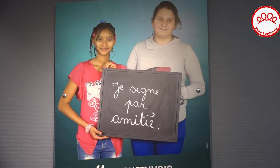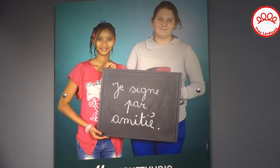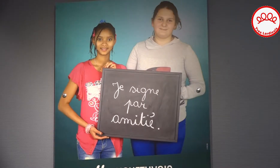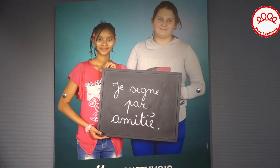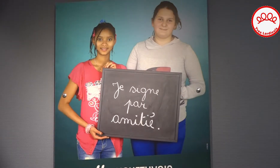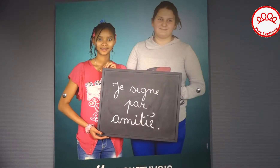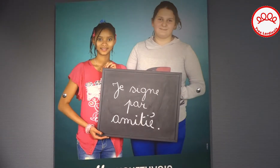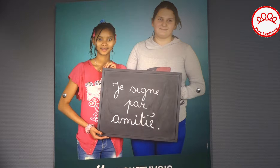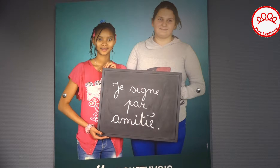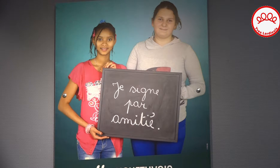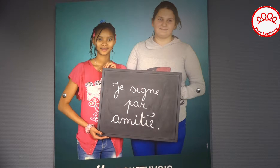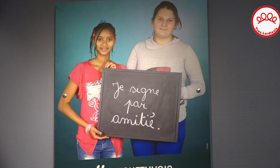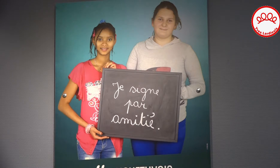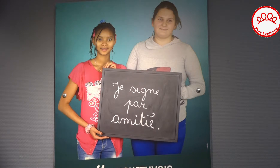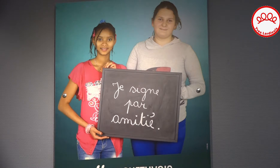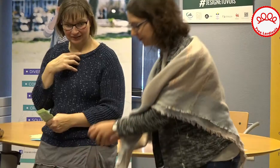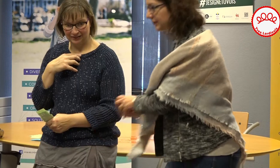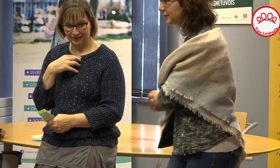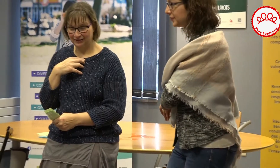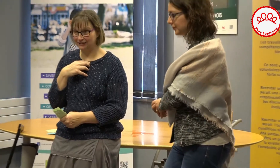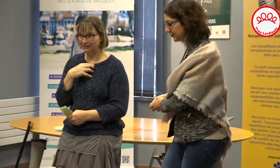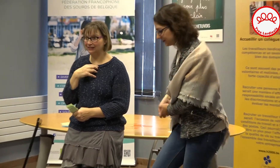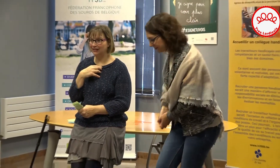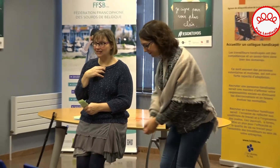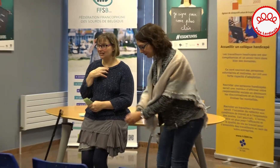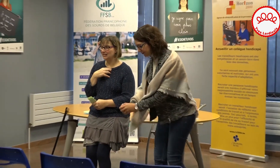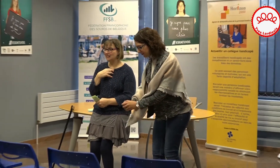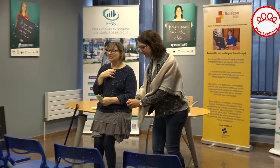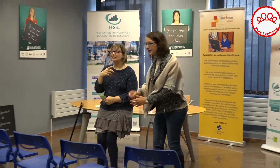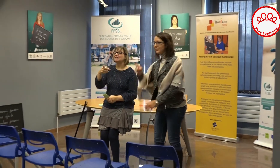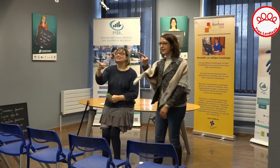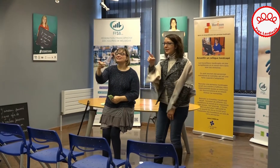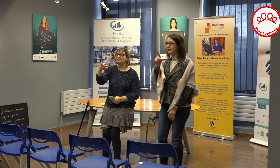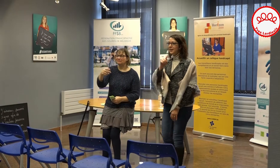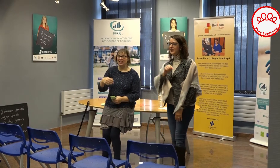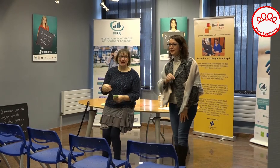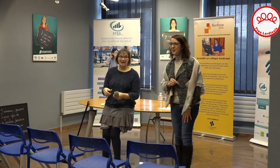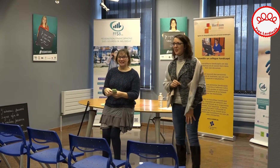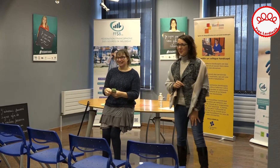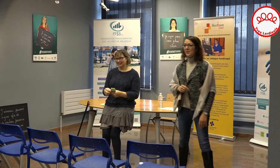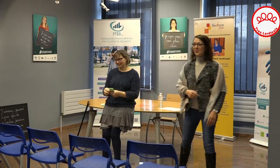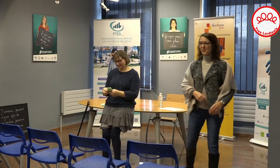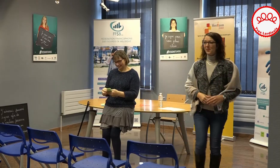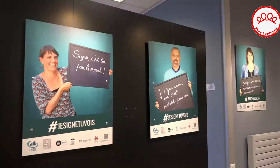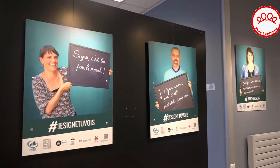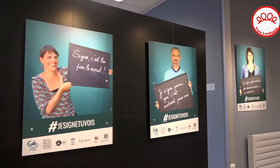pour lequel ils sont très curieux, je dirais. C'est dommage qu'il n'y ait pas plus de